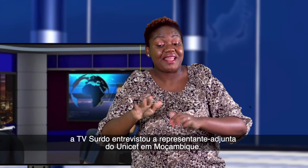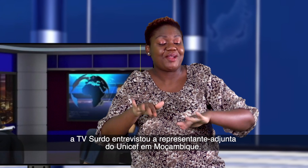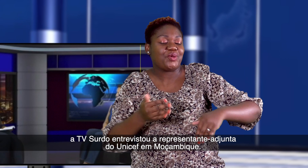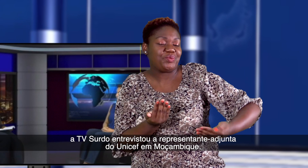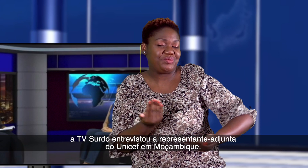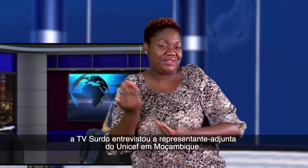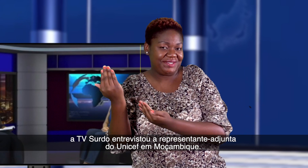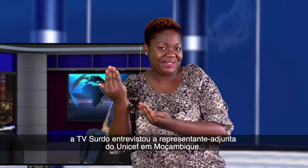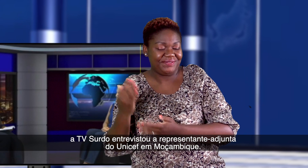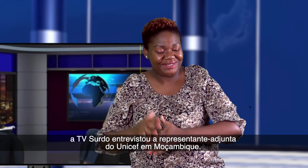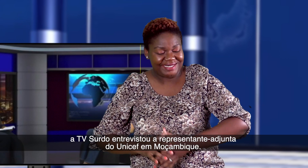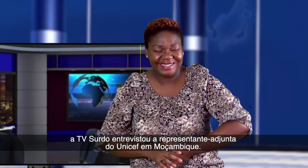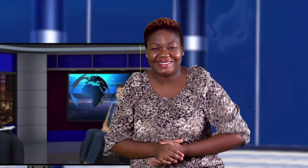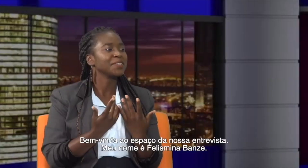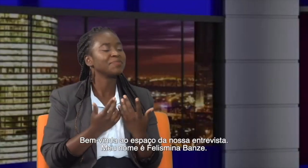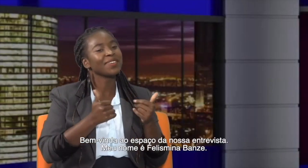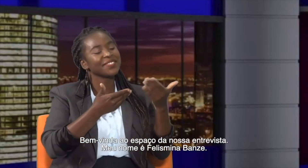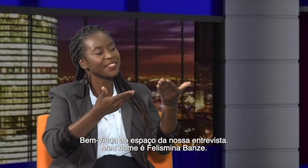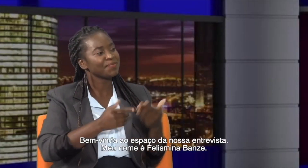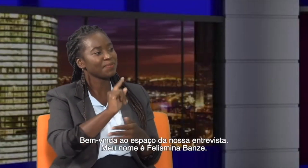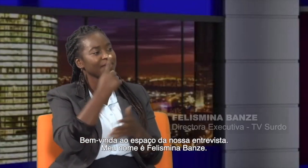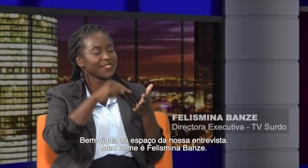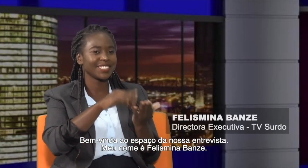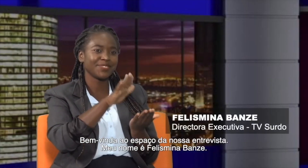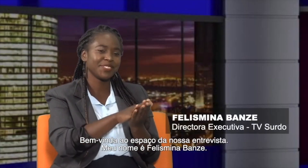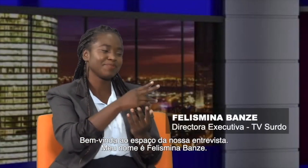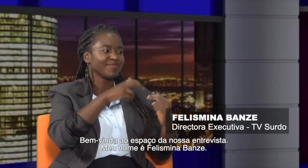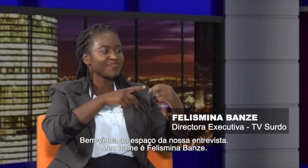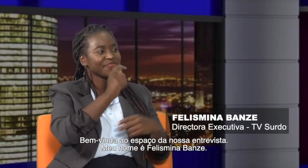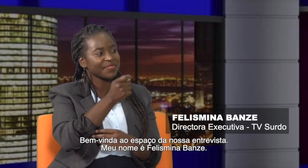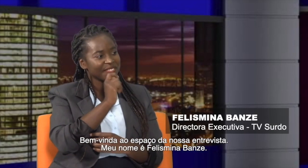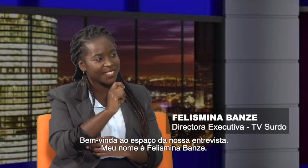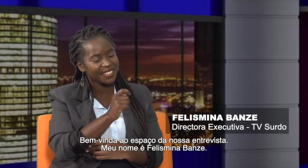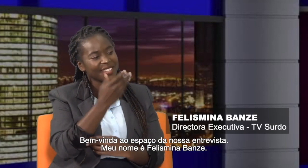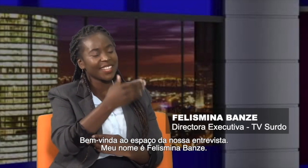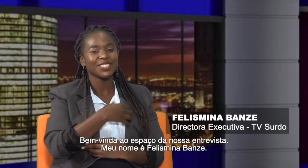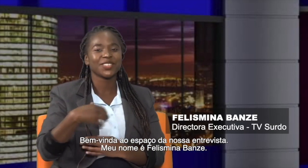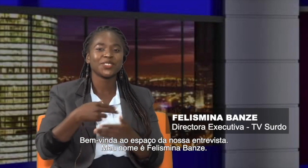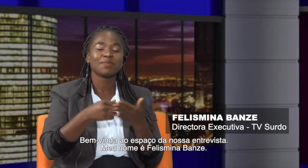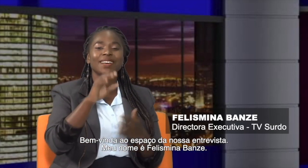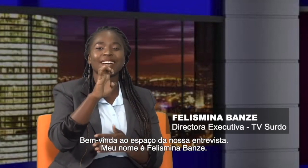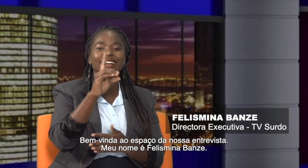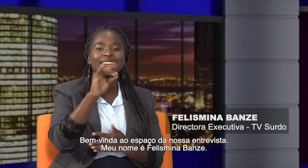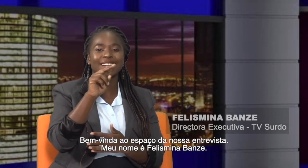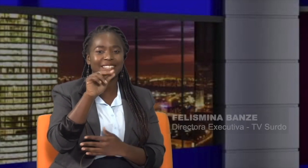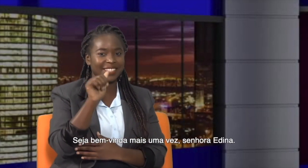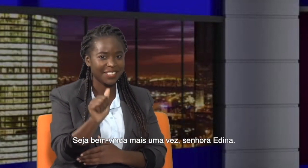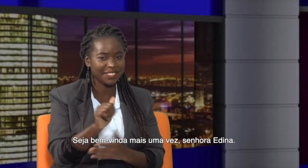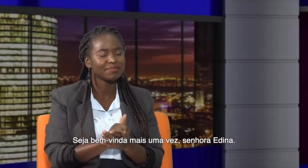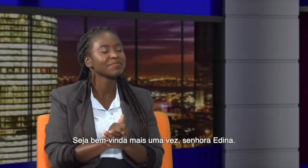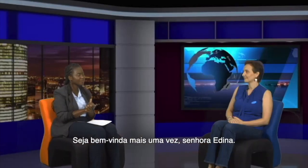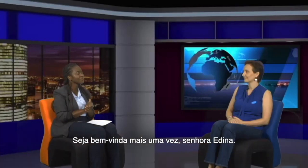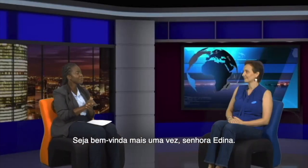da Unicef em Moçambique. Bem-vinda a este programa de entrevista. Meu nome é Felizmina